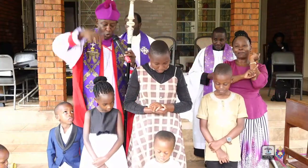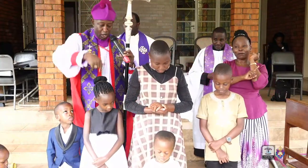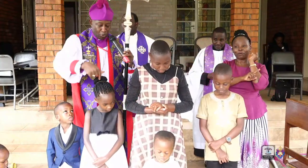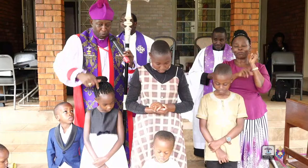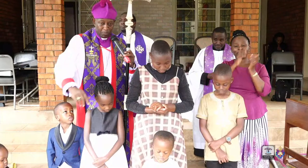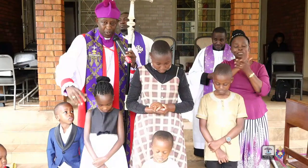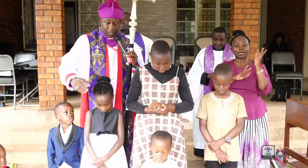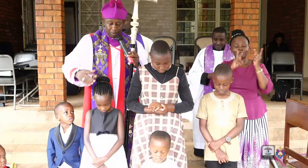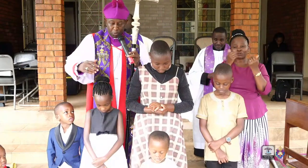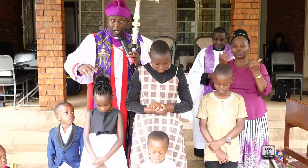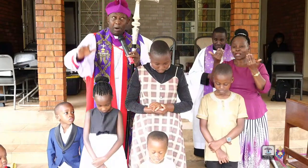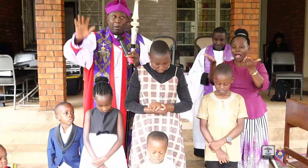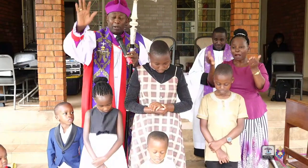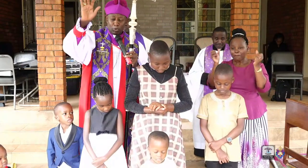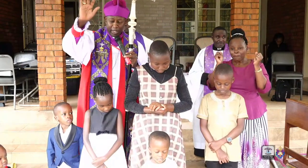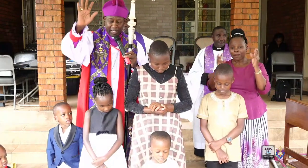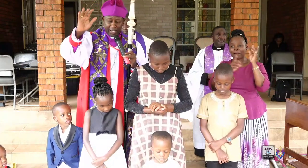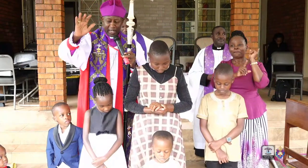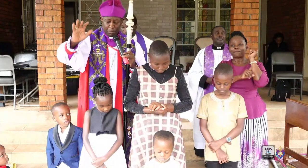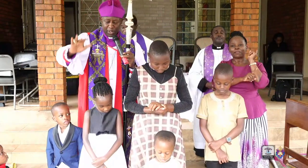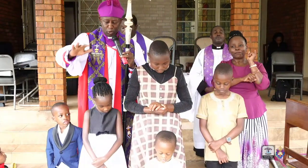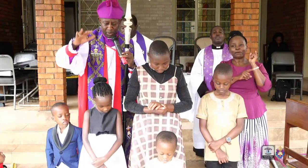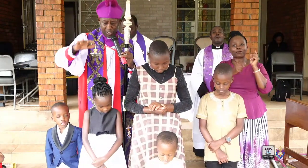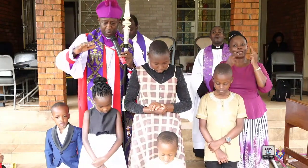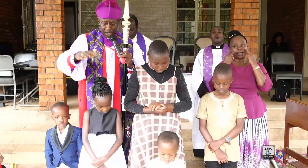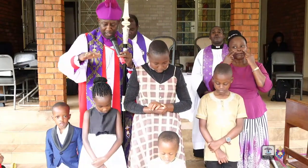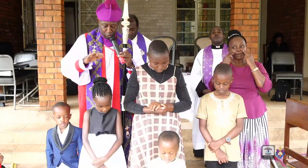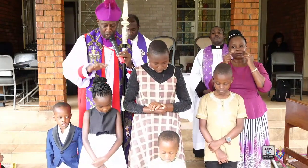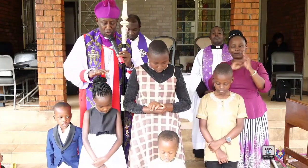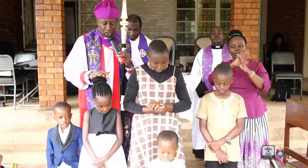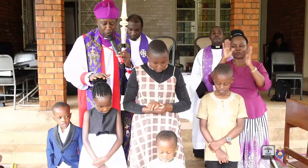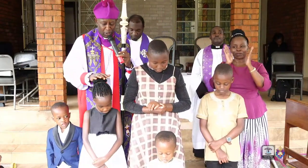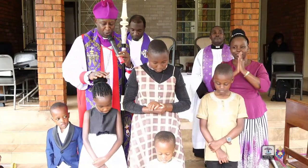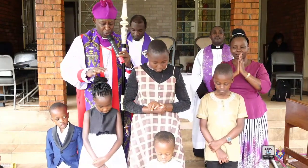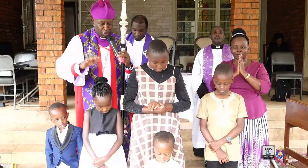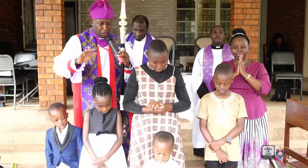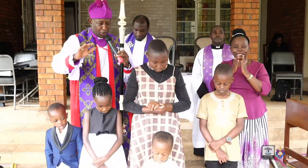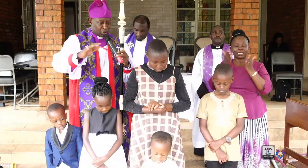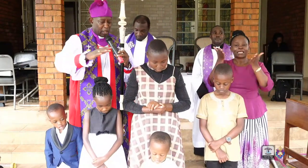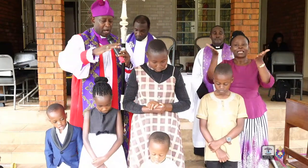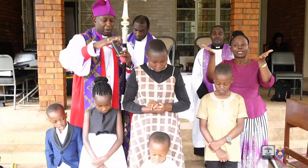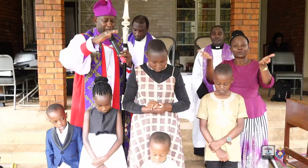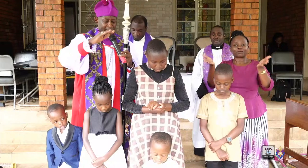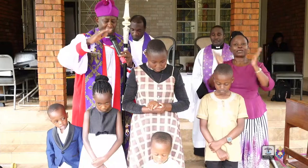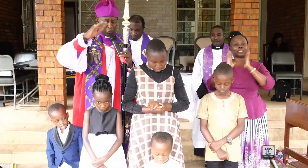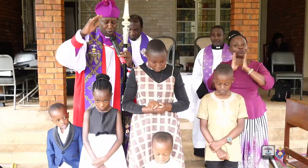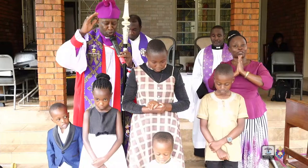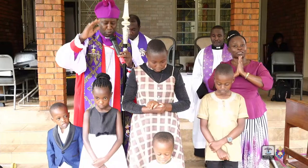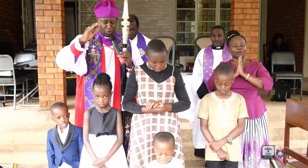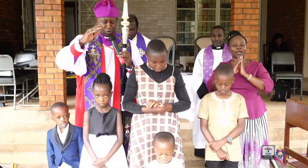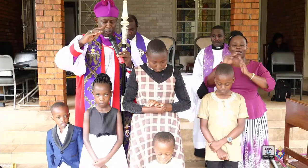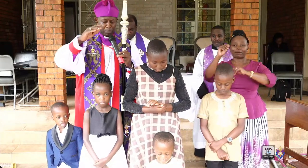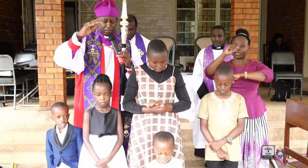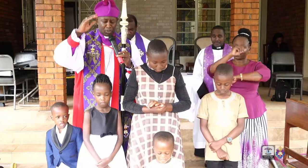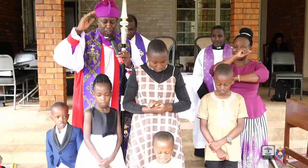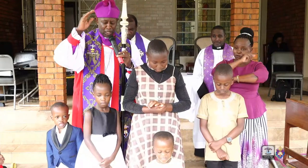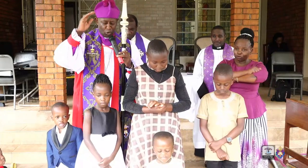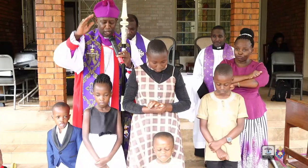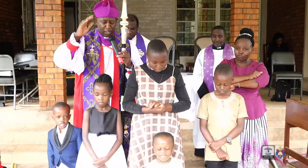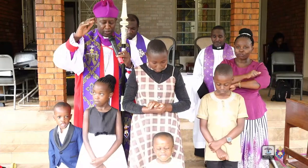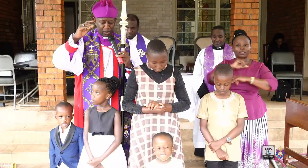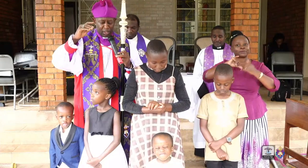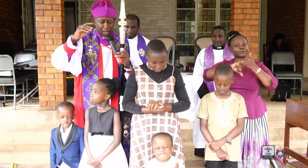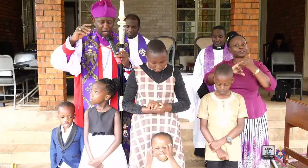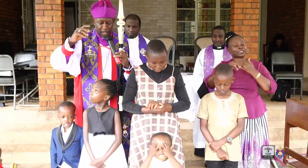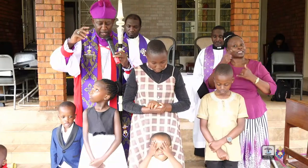N'abatali wano Mukama abatulengera bonna tubasabidde nga tusinzira wano. Tusaba abagenda ku misomo senior